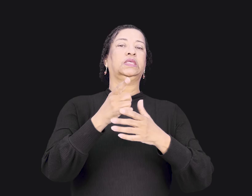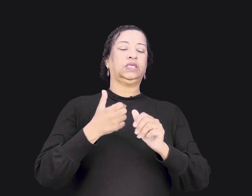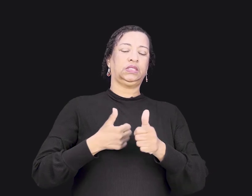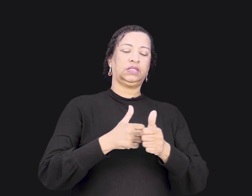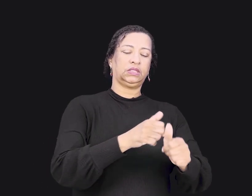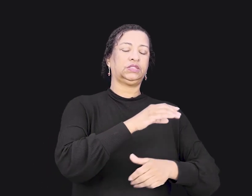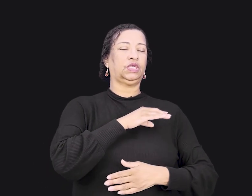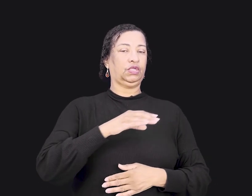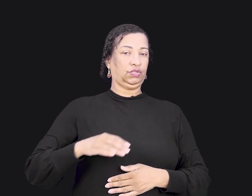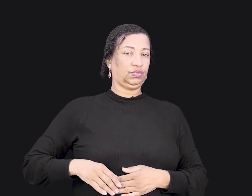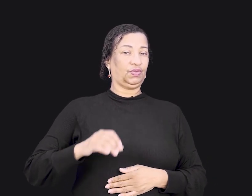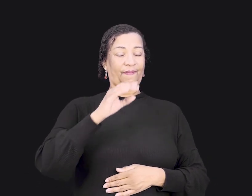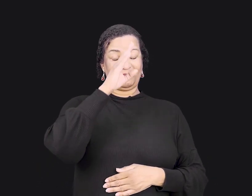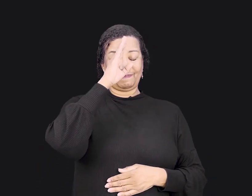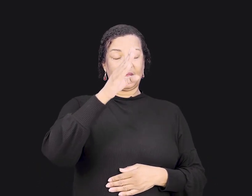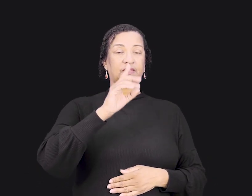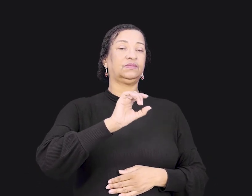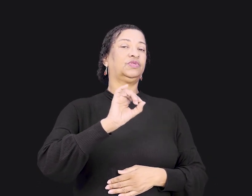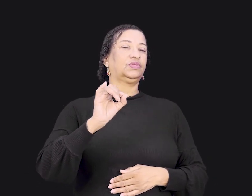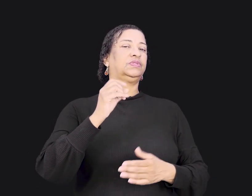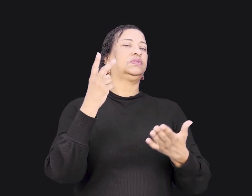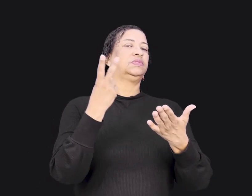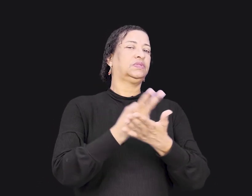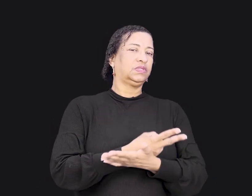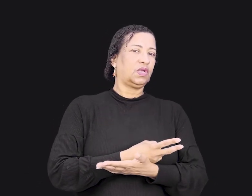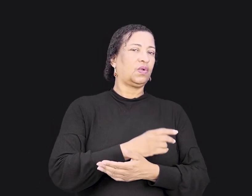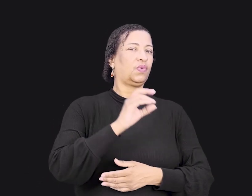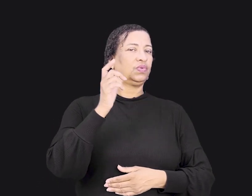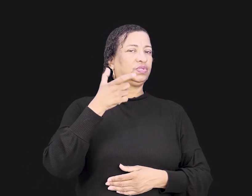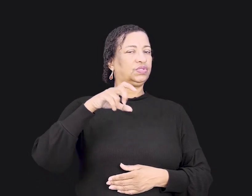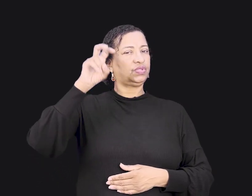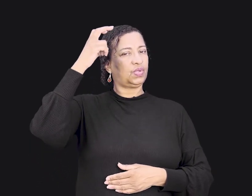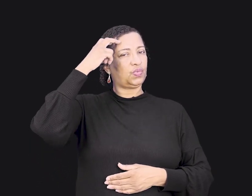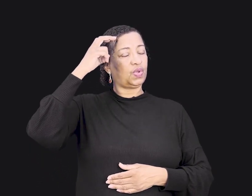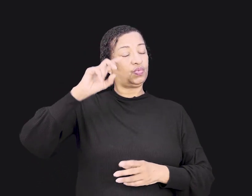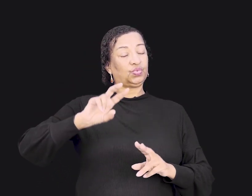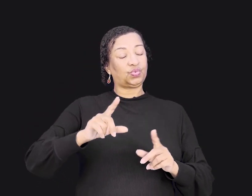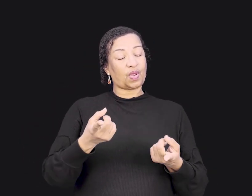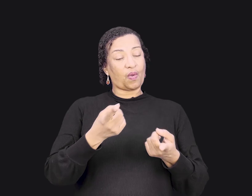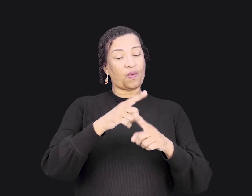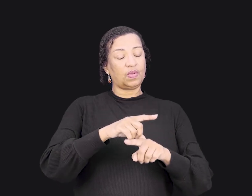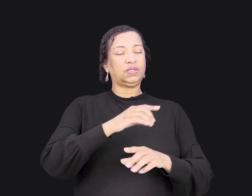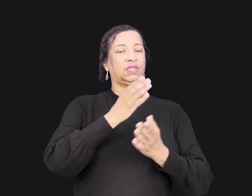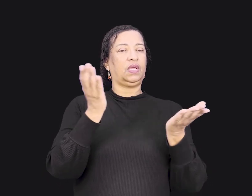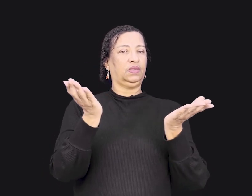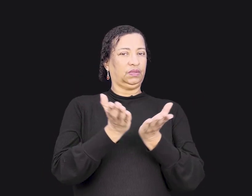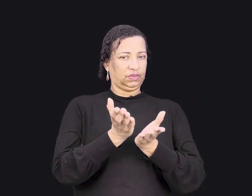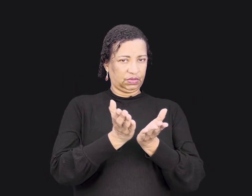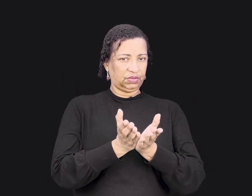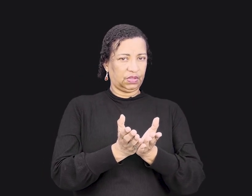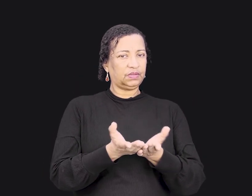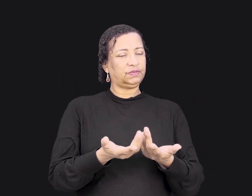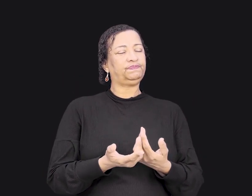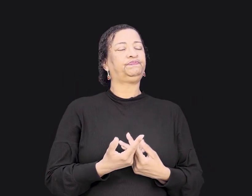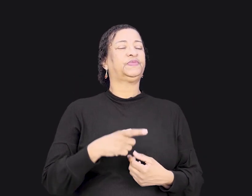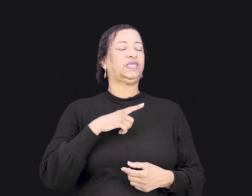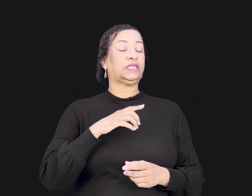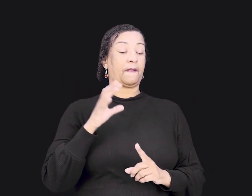Cristo, principalmente se isso acontecer numa cultura hostil ao cristianismo, enfrentando inclusive perseguição, o